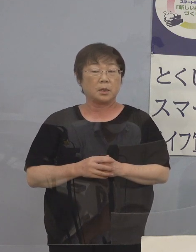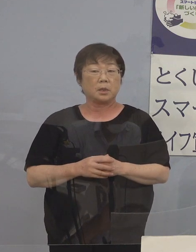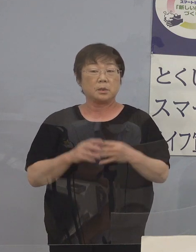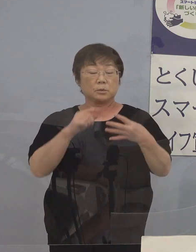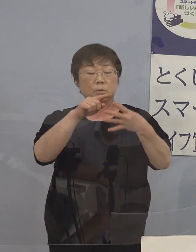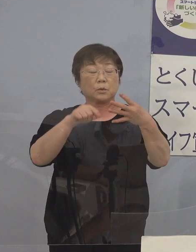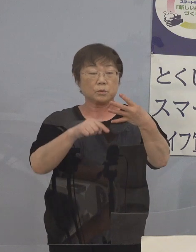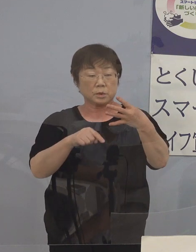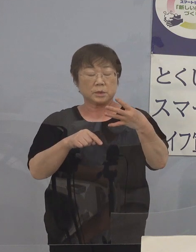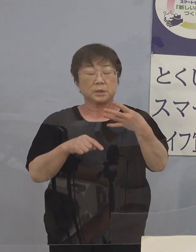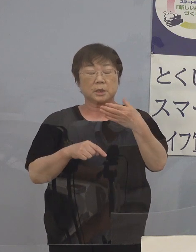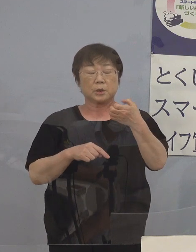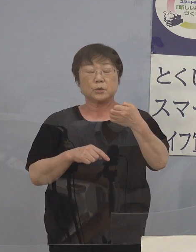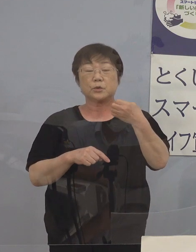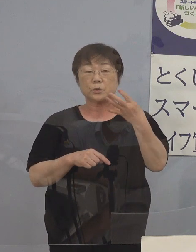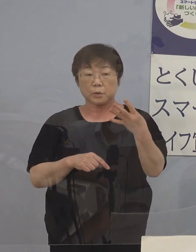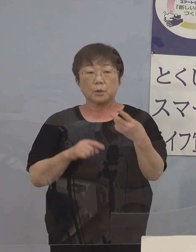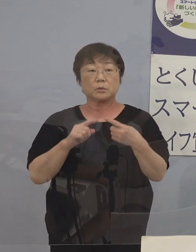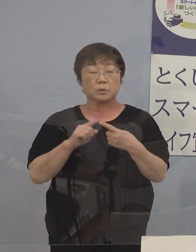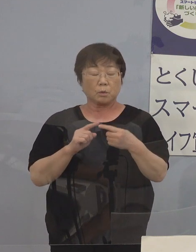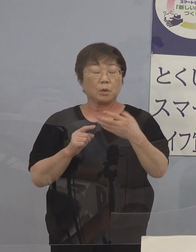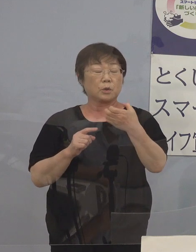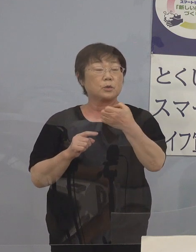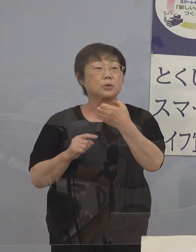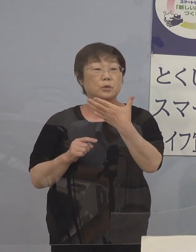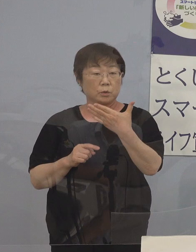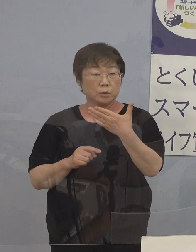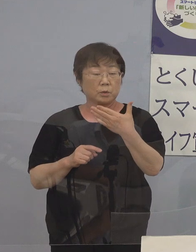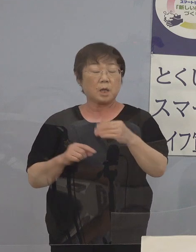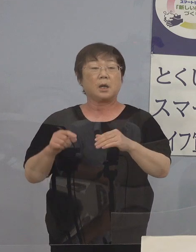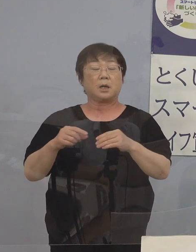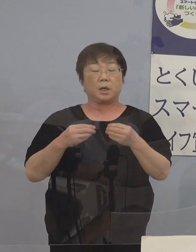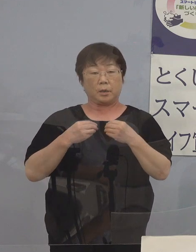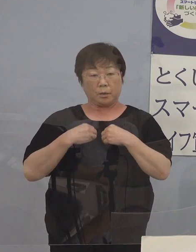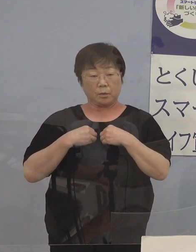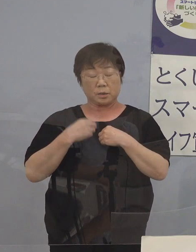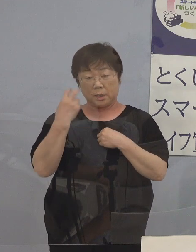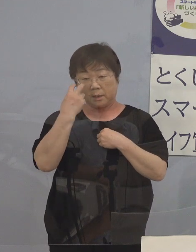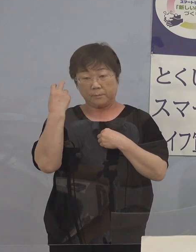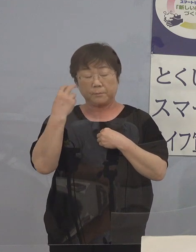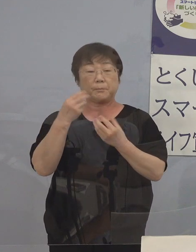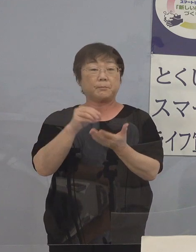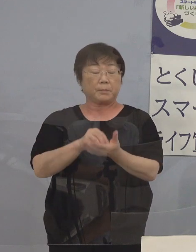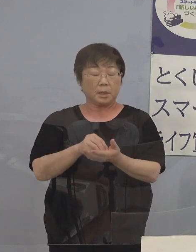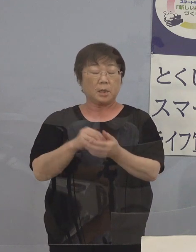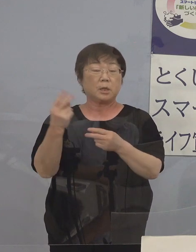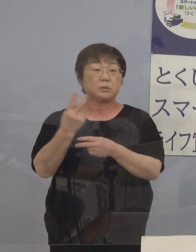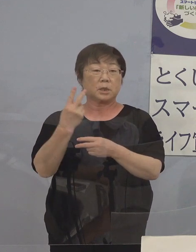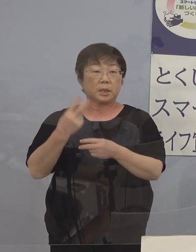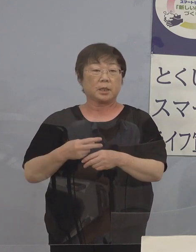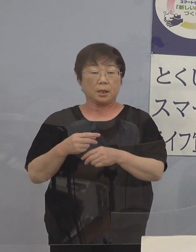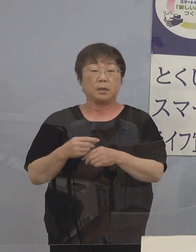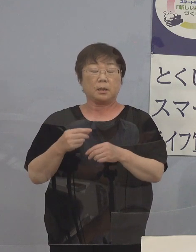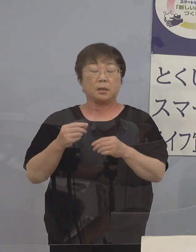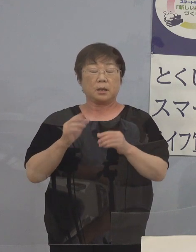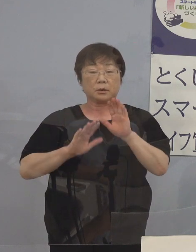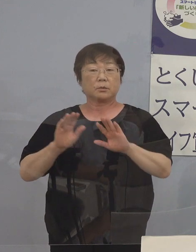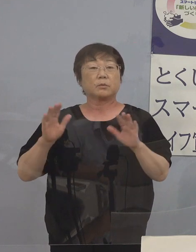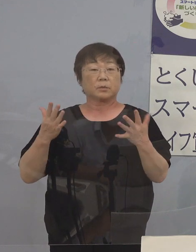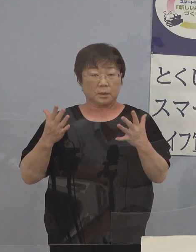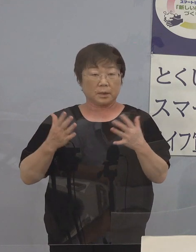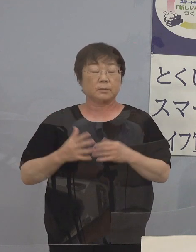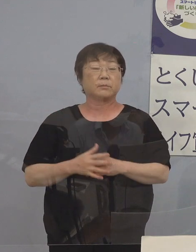のうち94、99が陽性、お二人は陰性ということになり